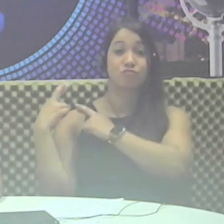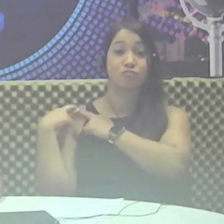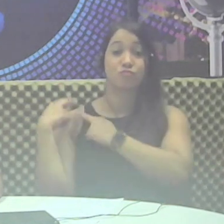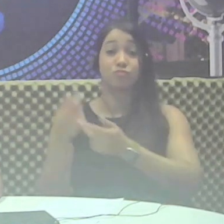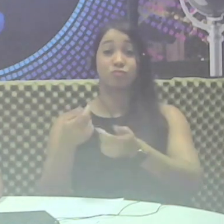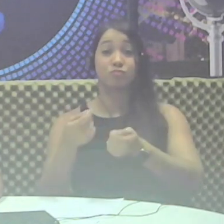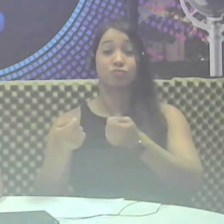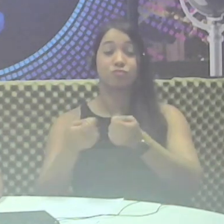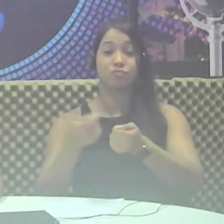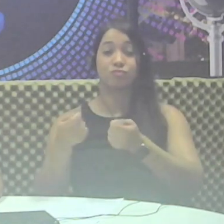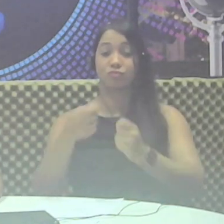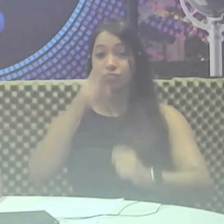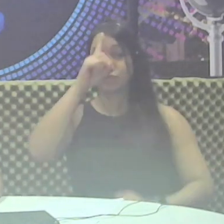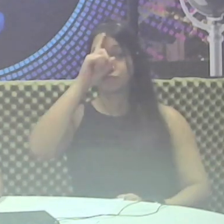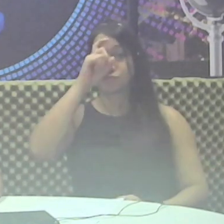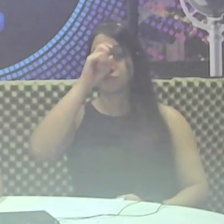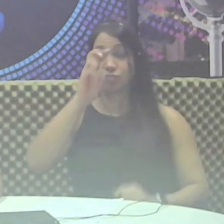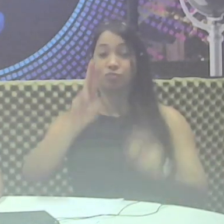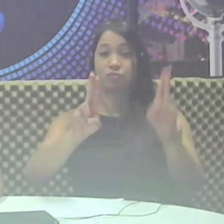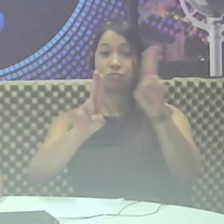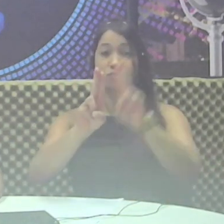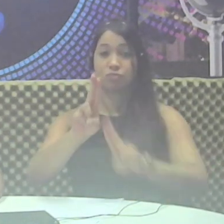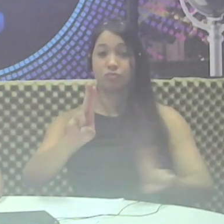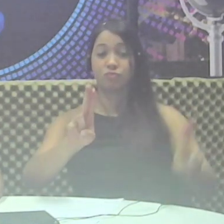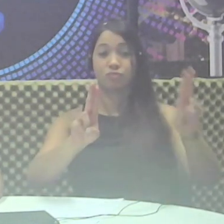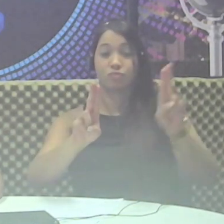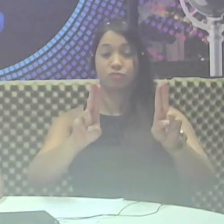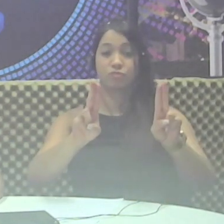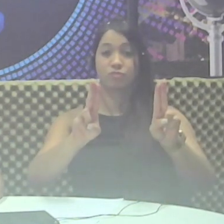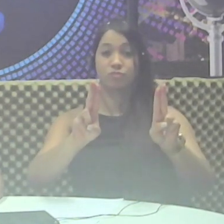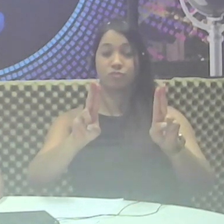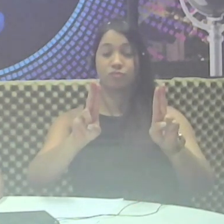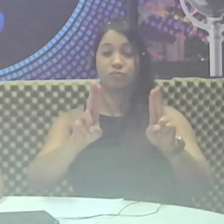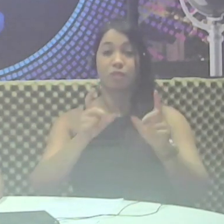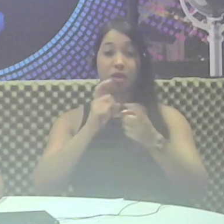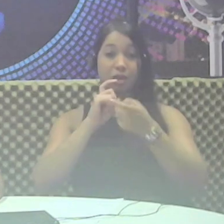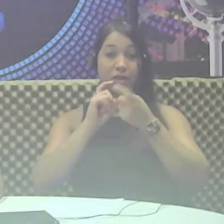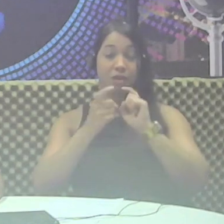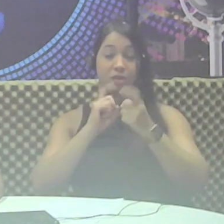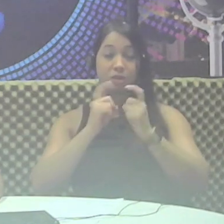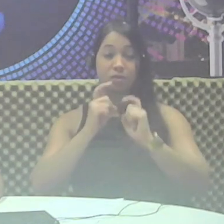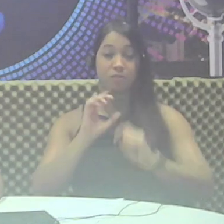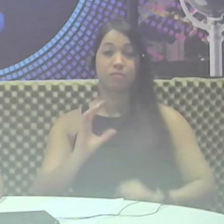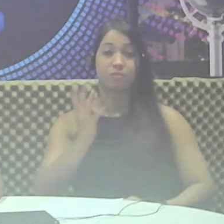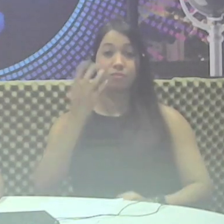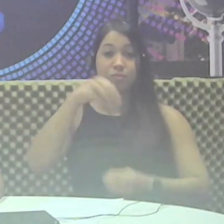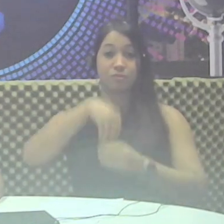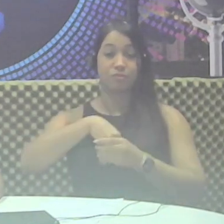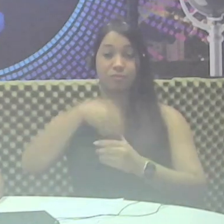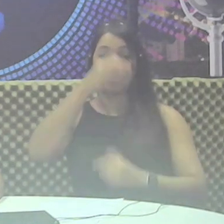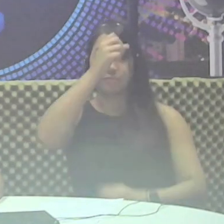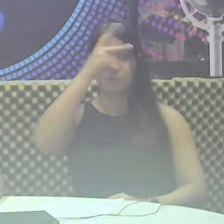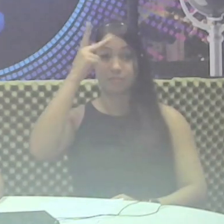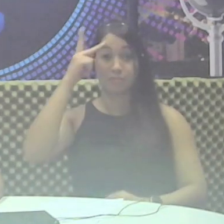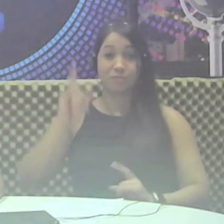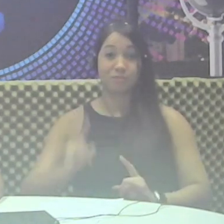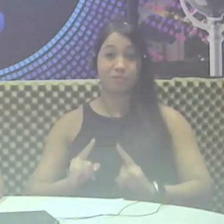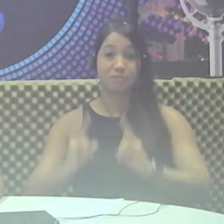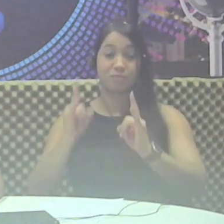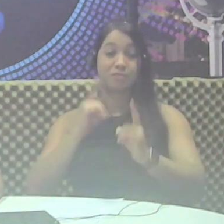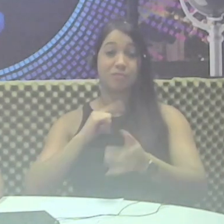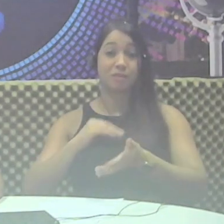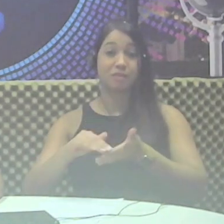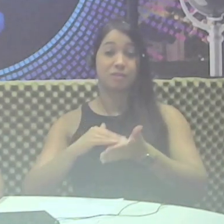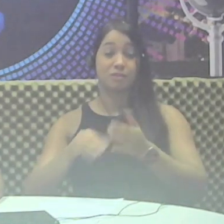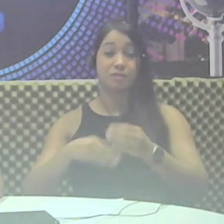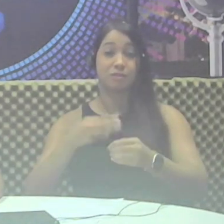Hospital de Clínicas da Universidade Federal de Uberlândia. A reunião, realizada aqui na Prefeitura, também contou com o secretário municipal